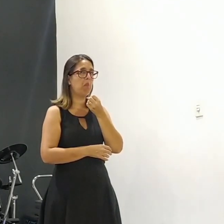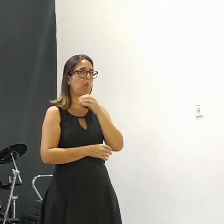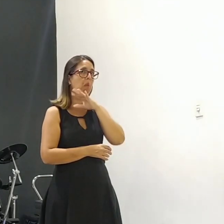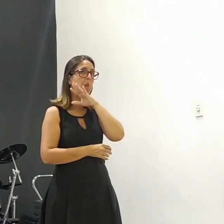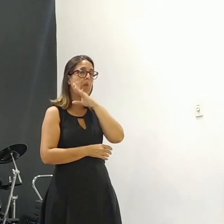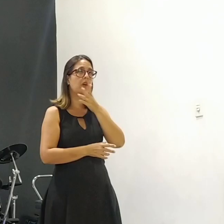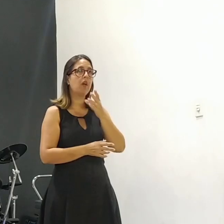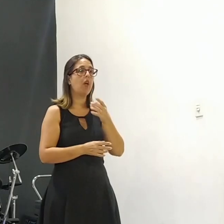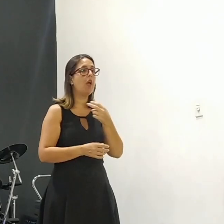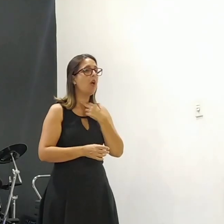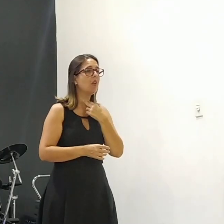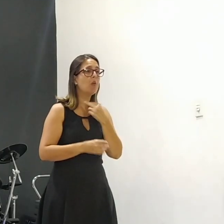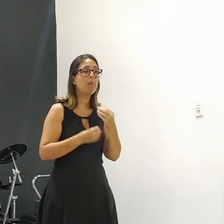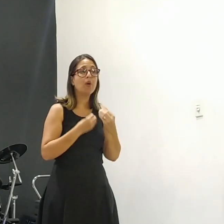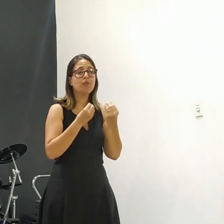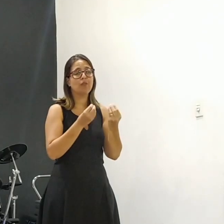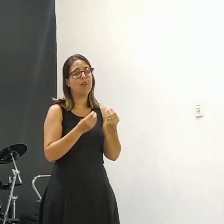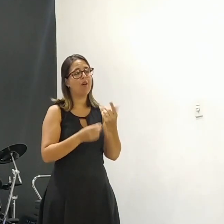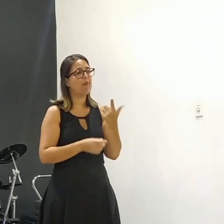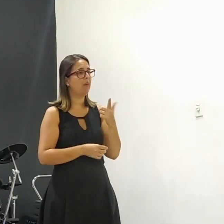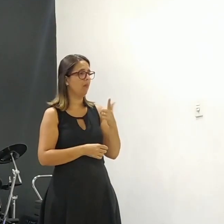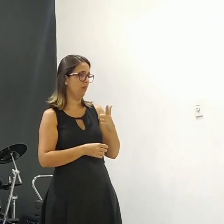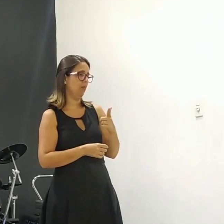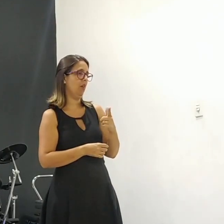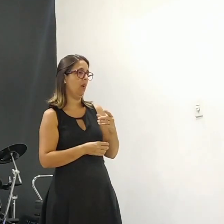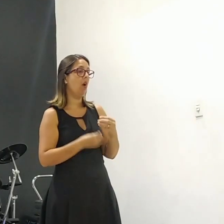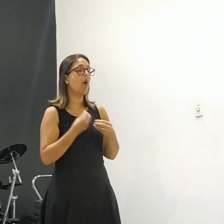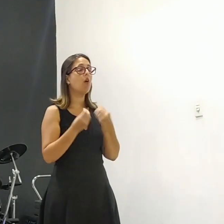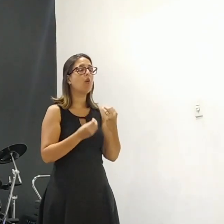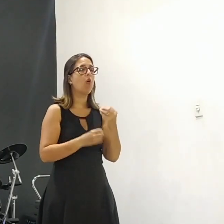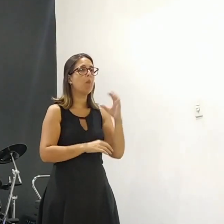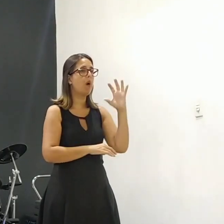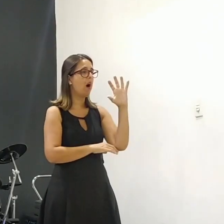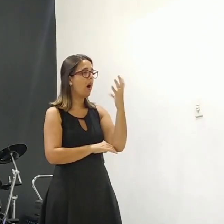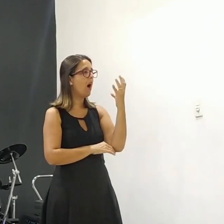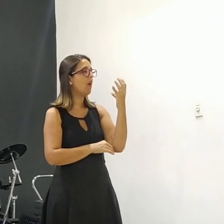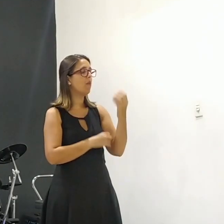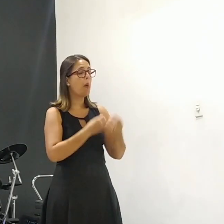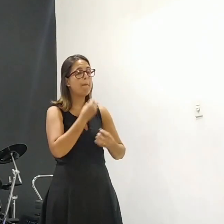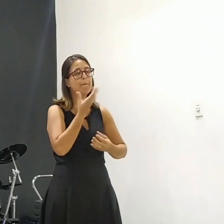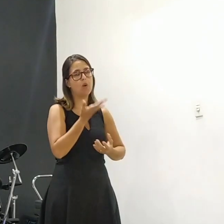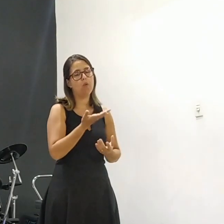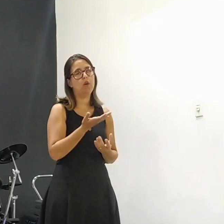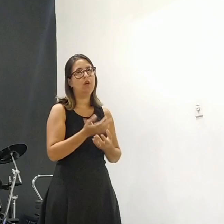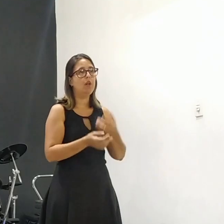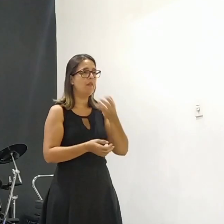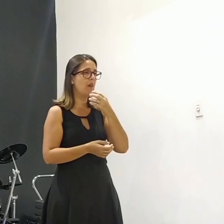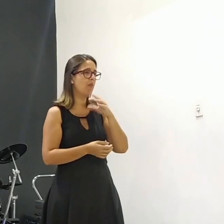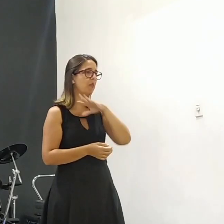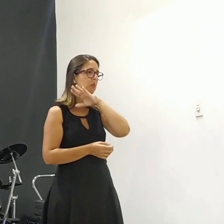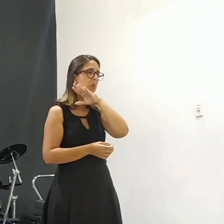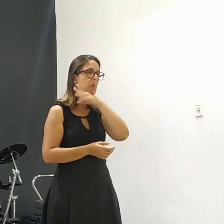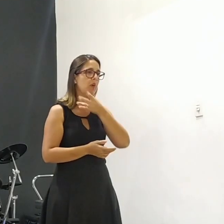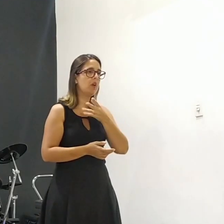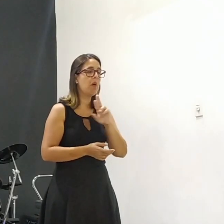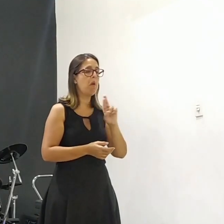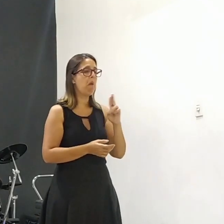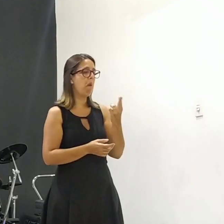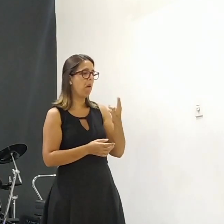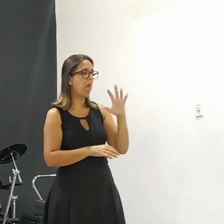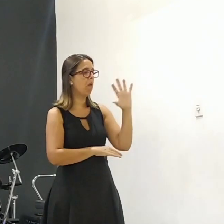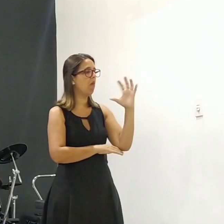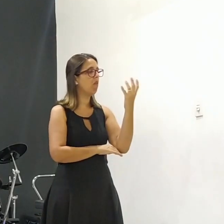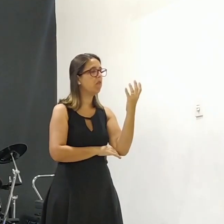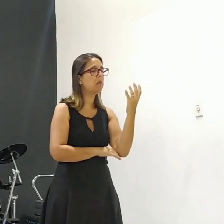Amém? Veja bem, não pode a árvore boa dar maus frutos, nem a árvore má dar frutos